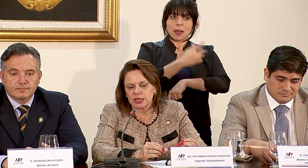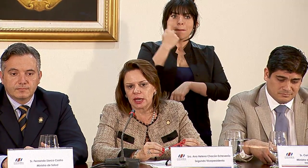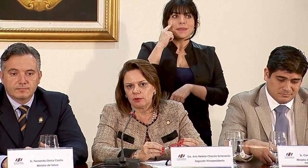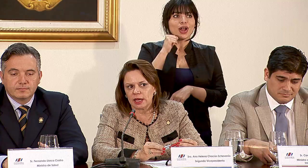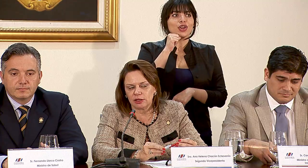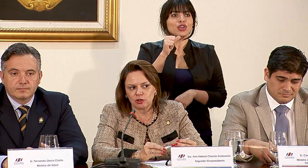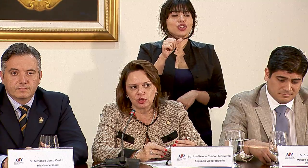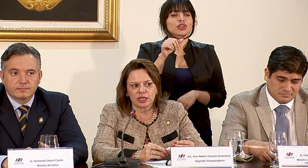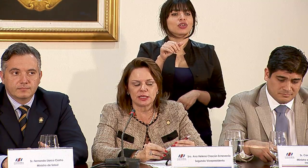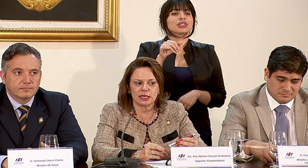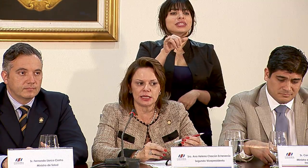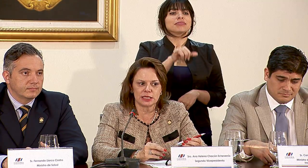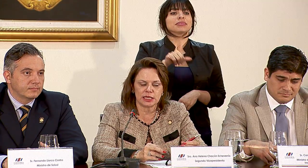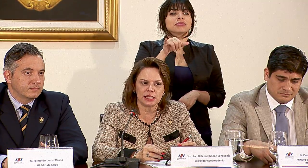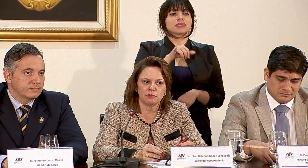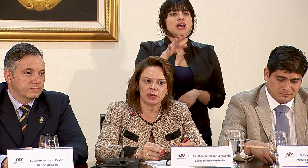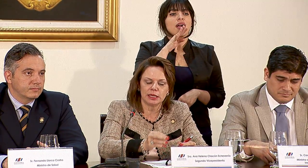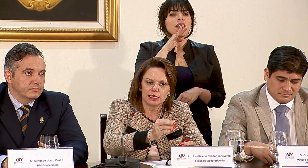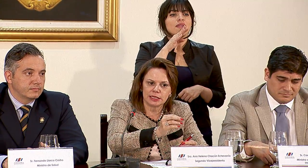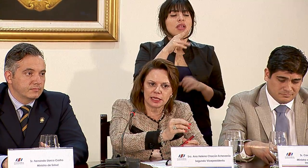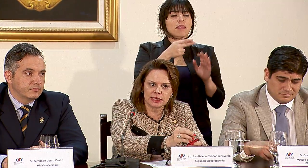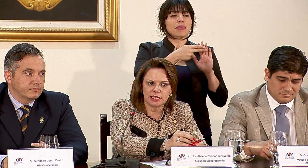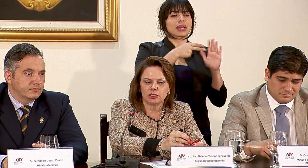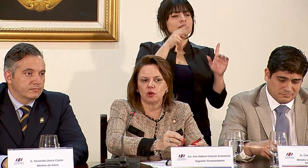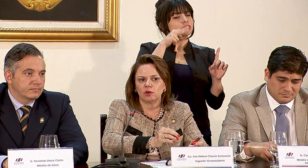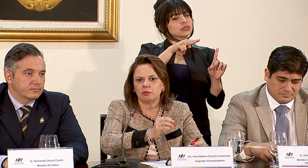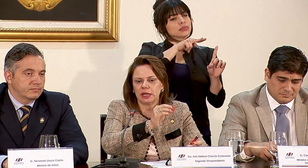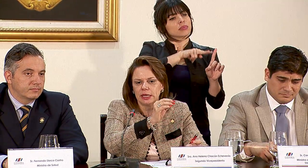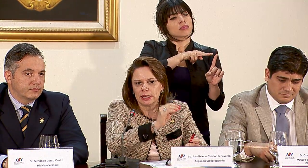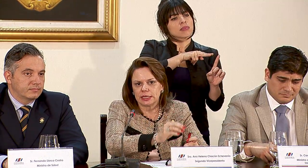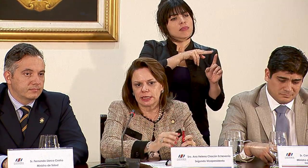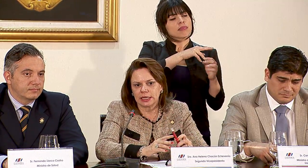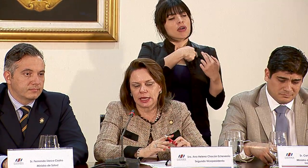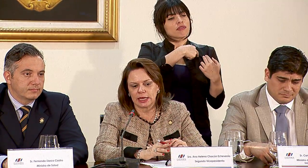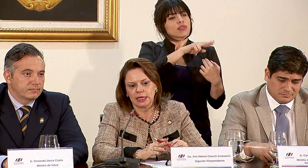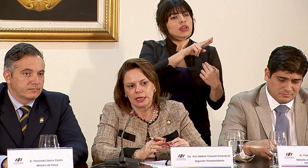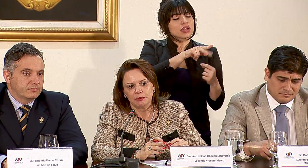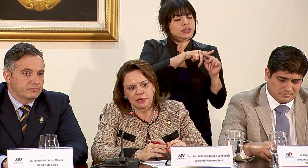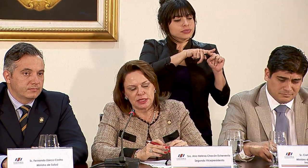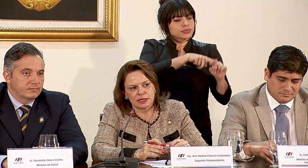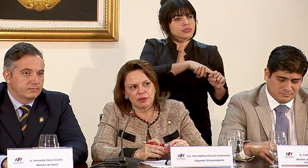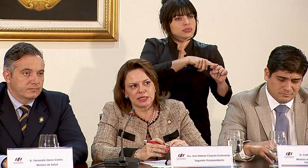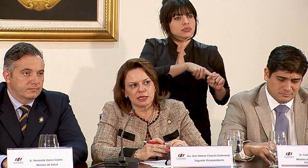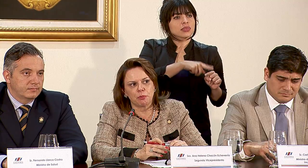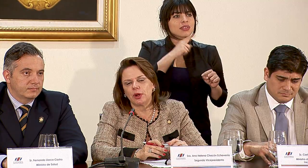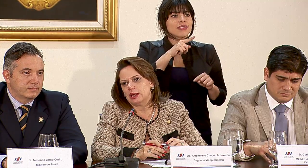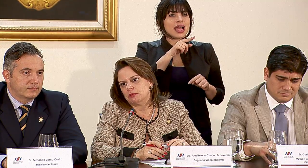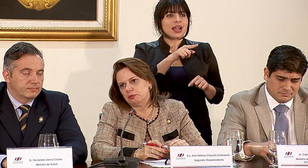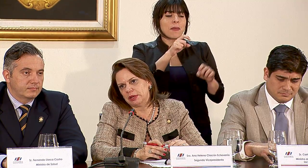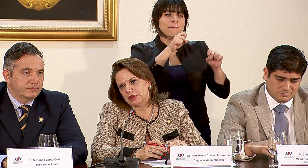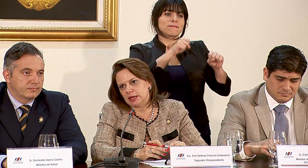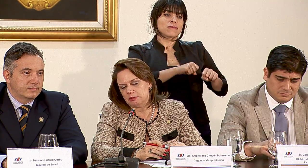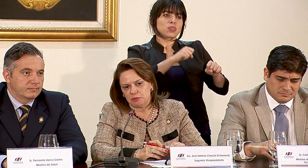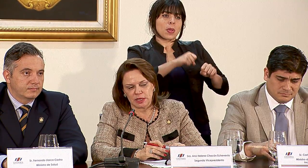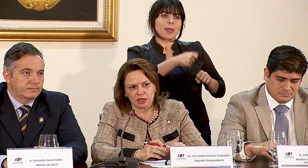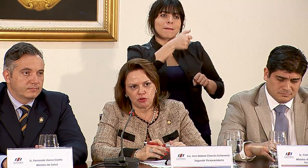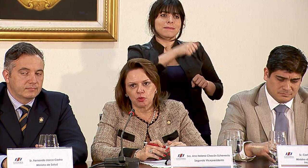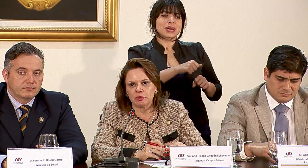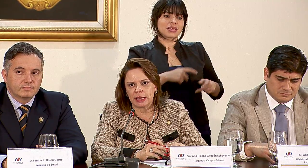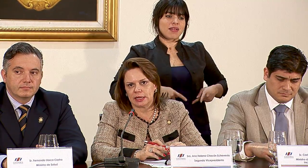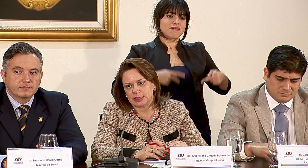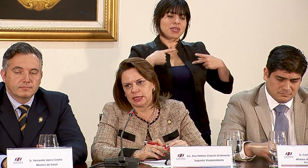que no se siga hablando desde el estigma desde el dogma y desde que precisamente se puedan perder